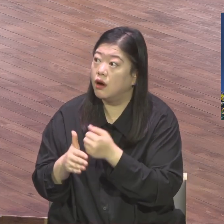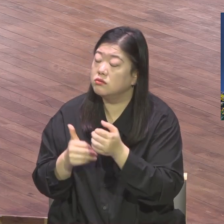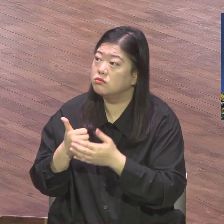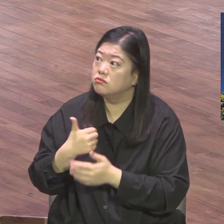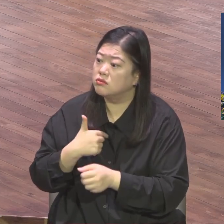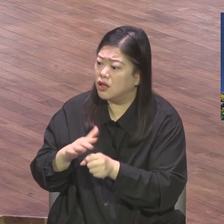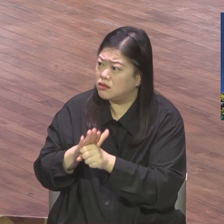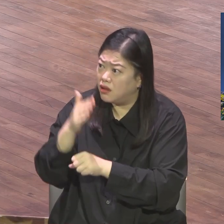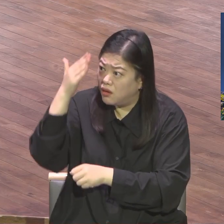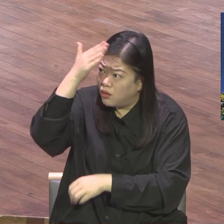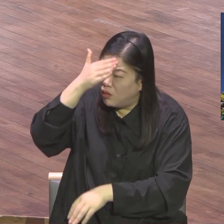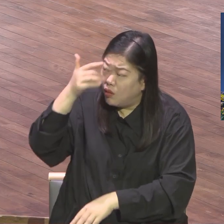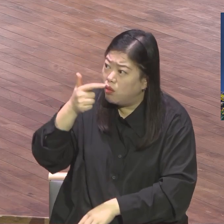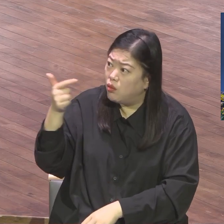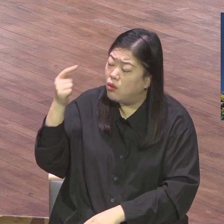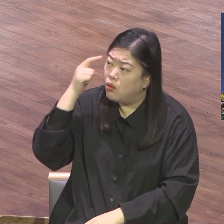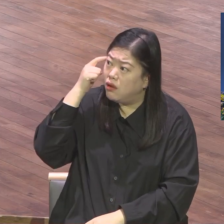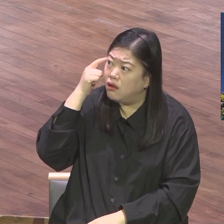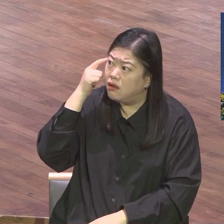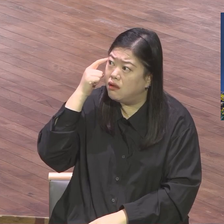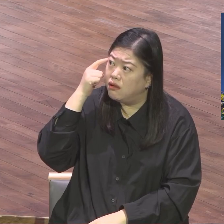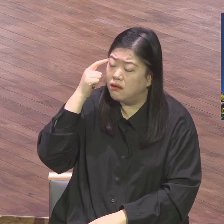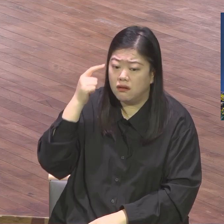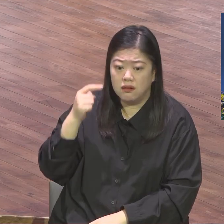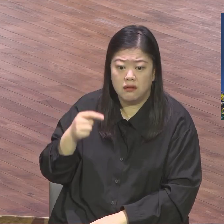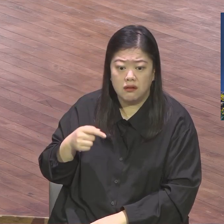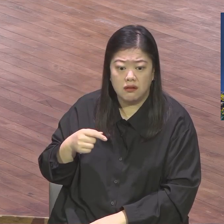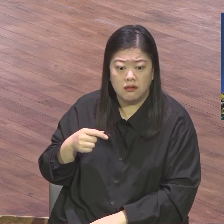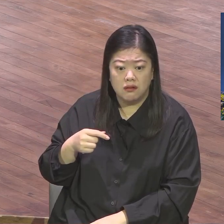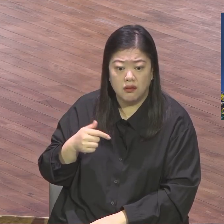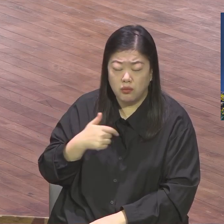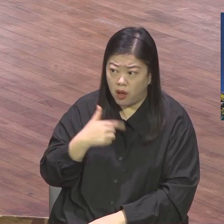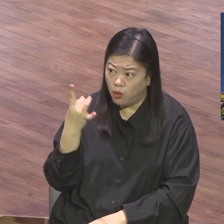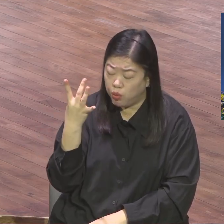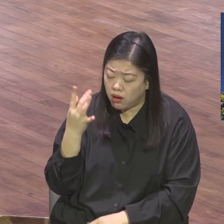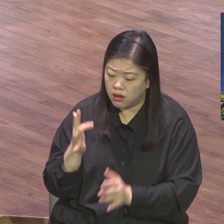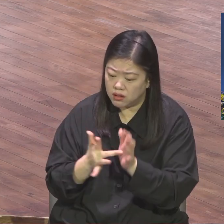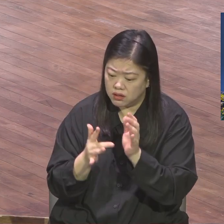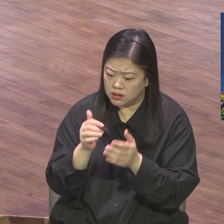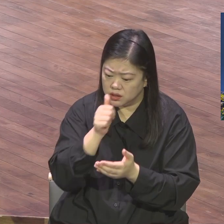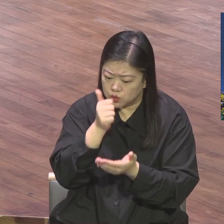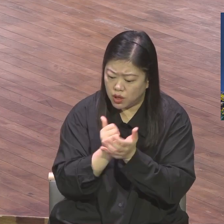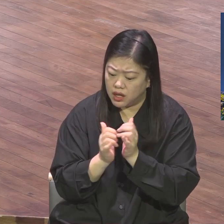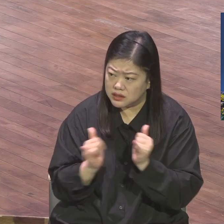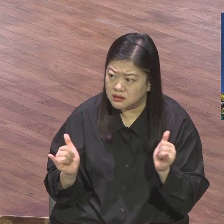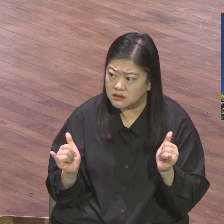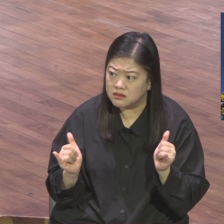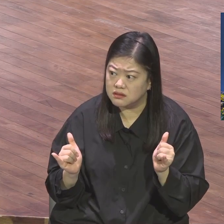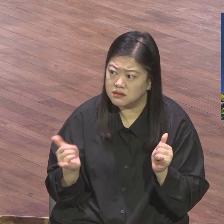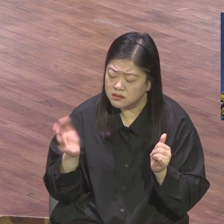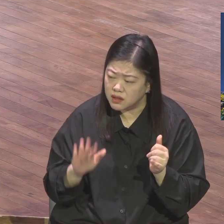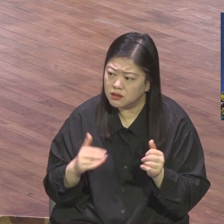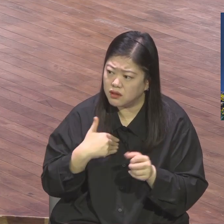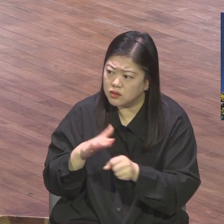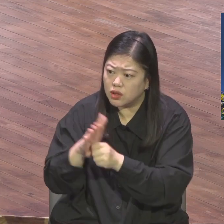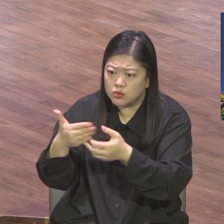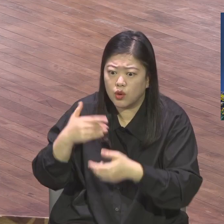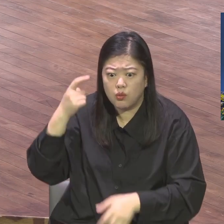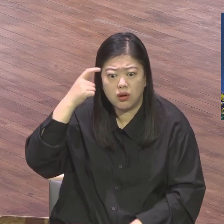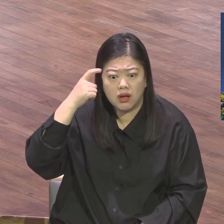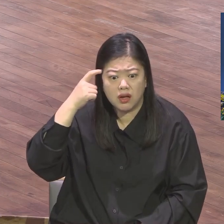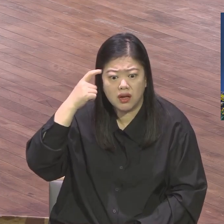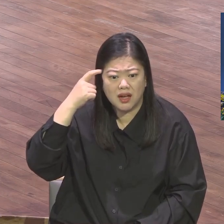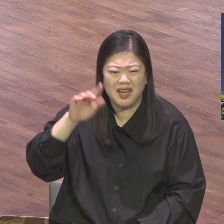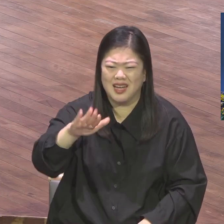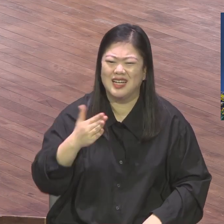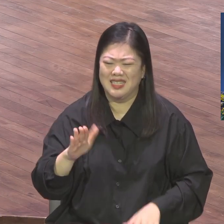제가 한동안 말이죠. 왜 나를 사랑하나? 그 찬양을 말이요. 요즘 여러분 잘 우리 이